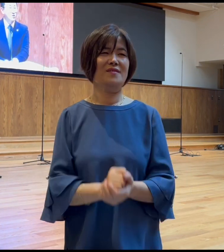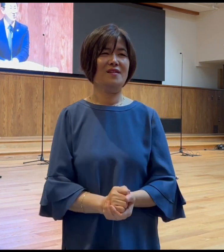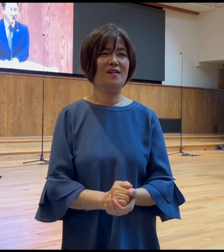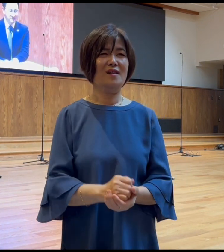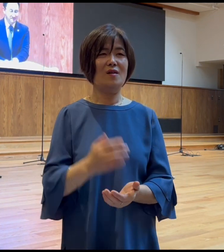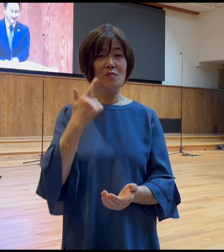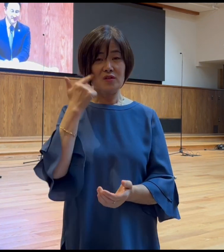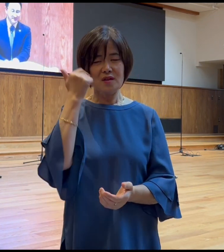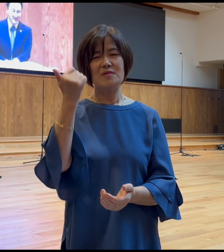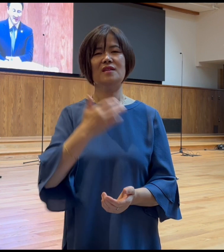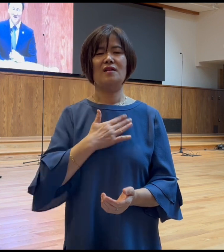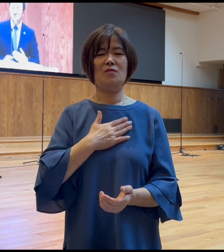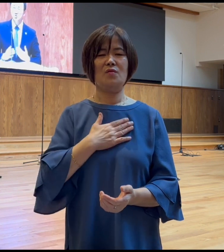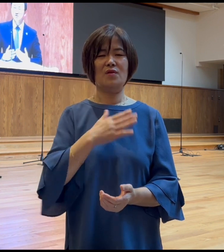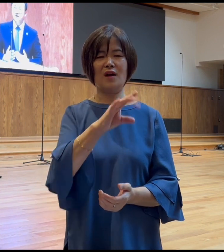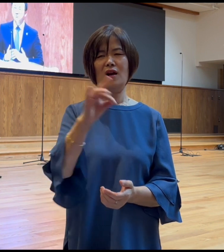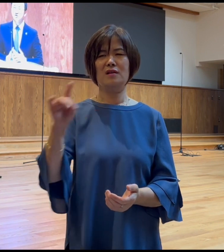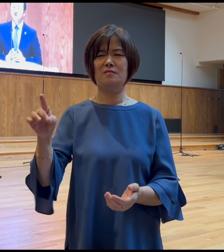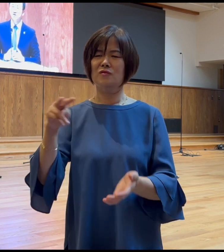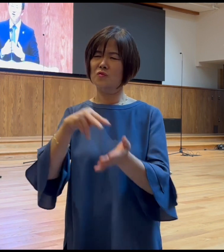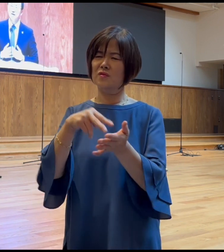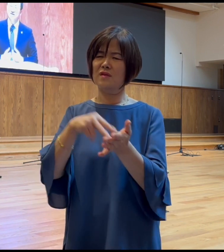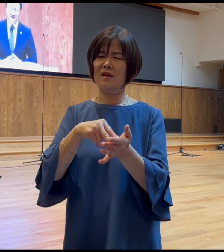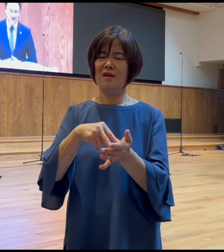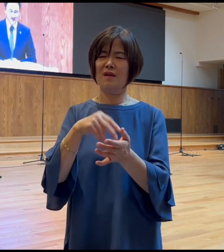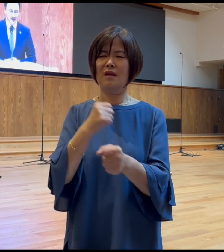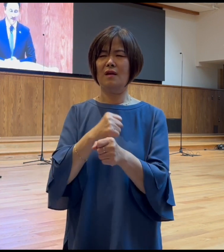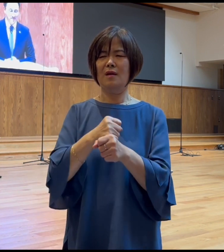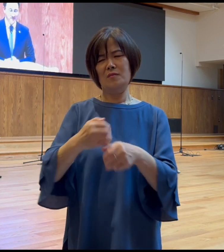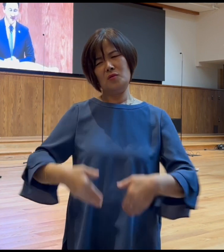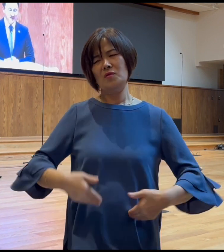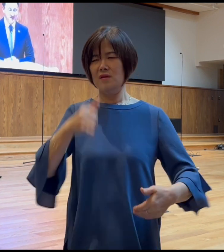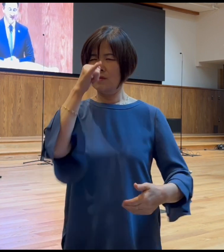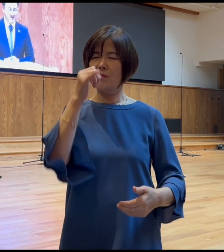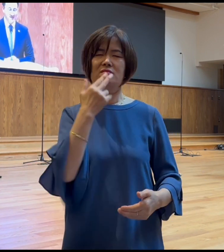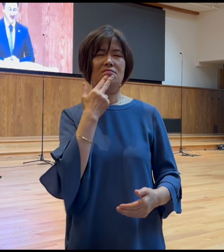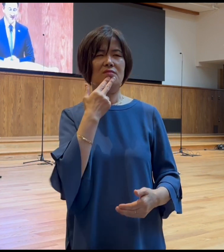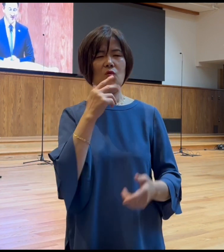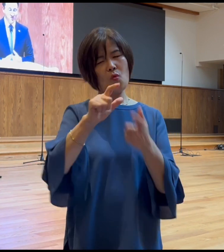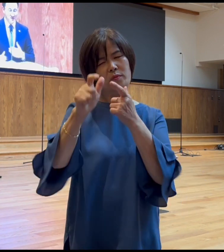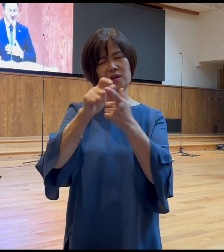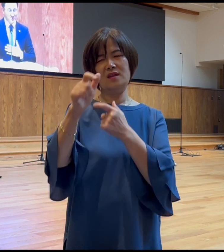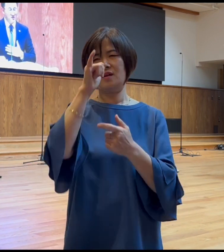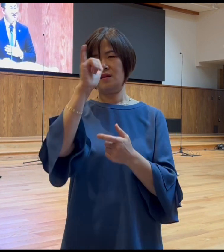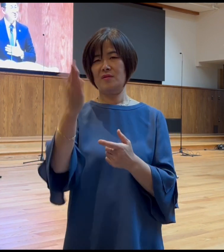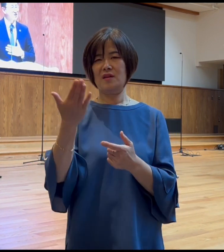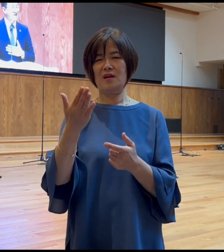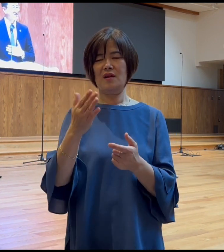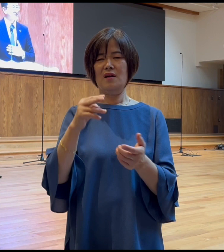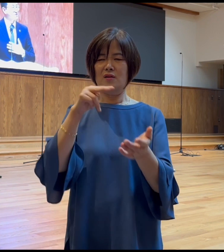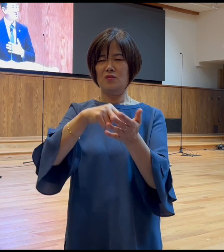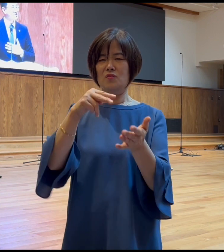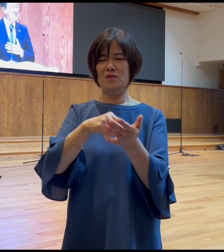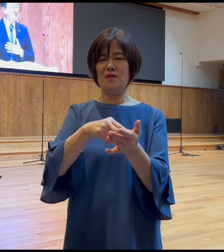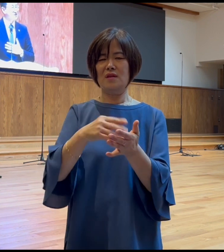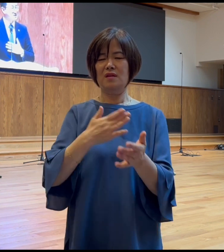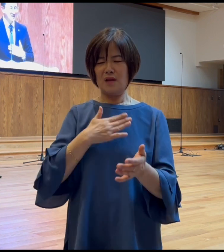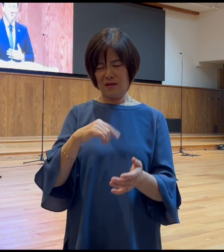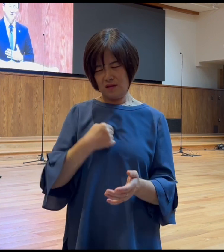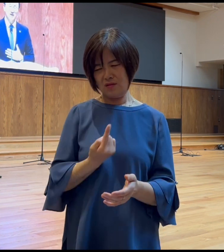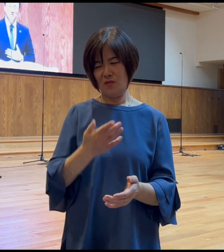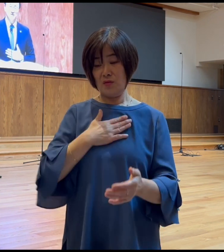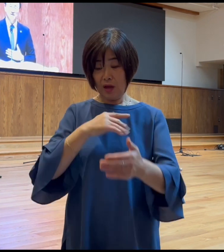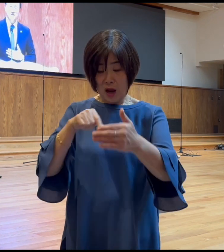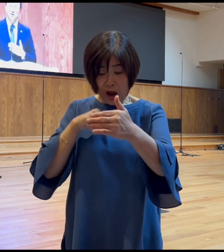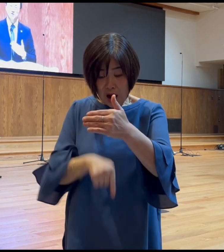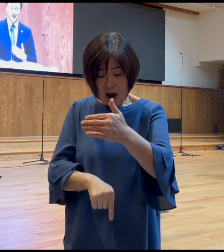목회자인 저도 가끔 존재의 부정을 경험할 때가 있습니다. 존재를 부정하는 소리가 제 스스로 제